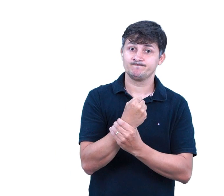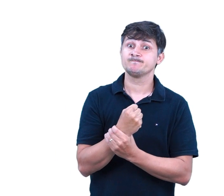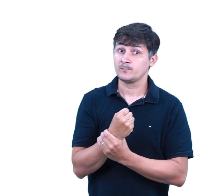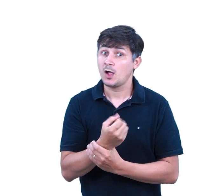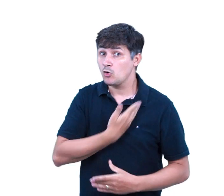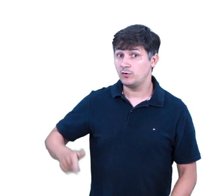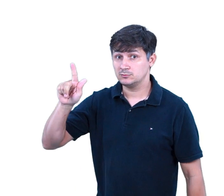em